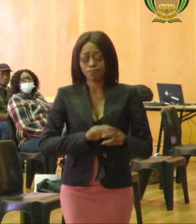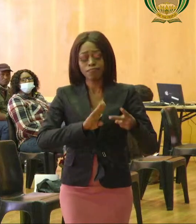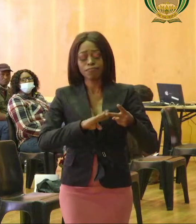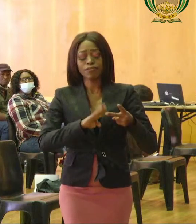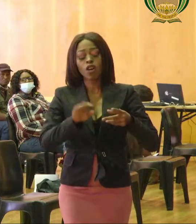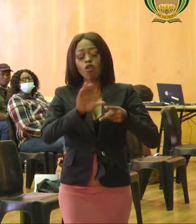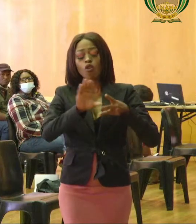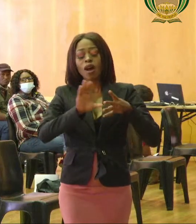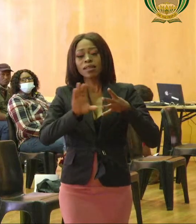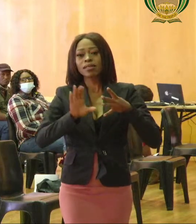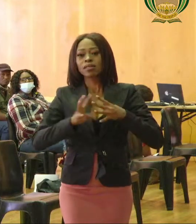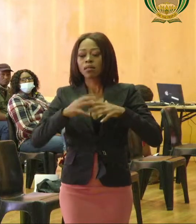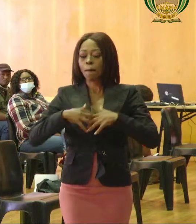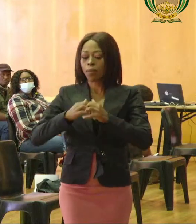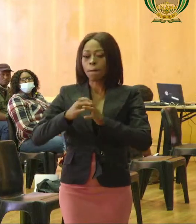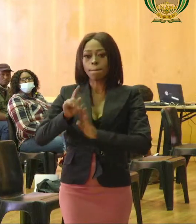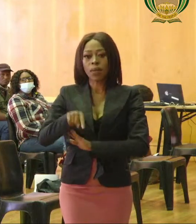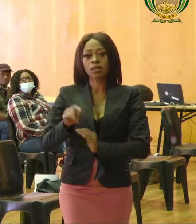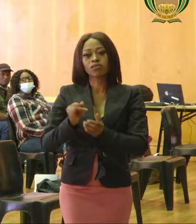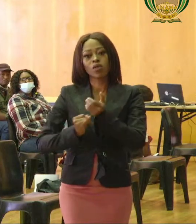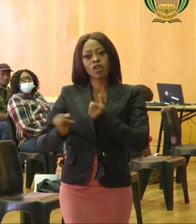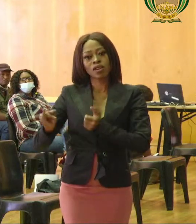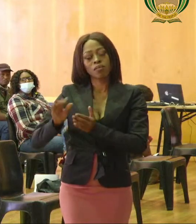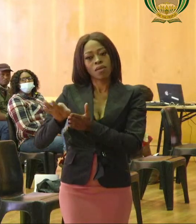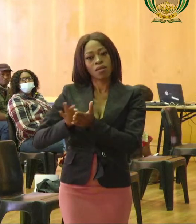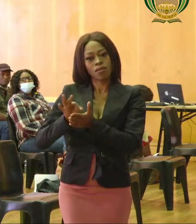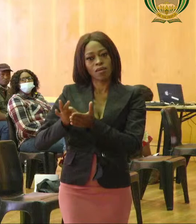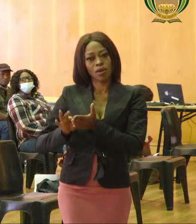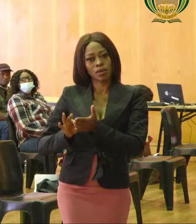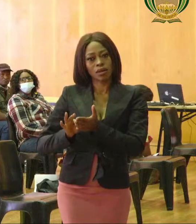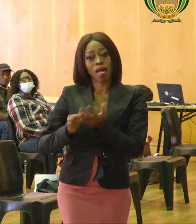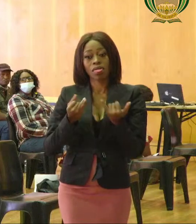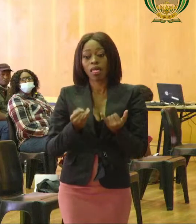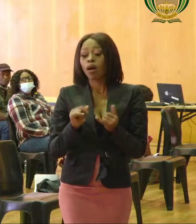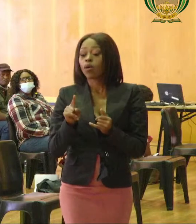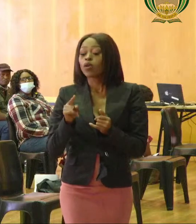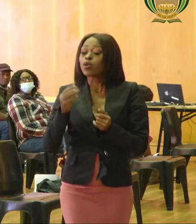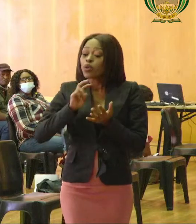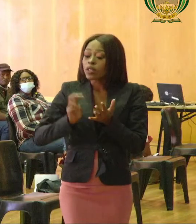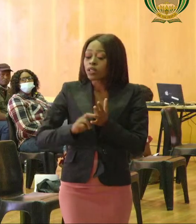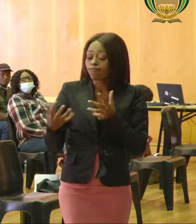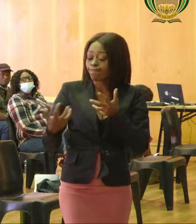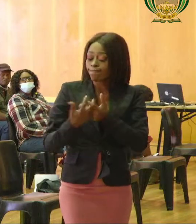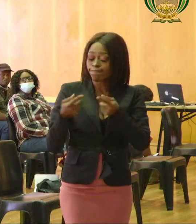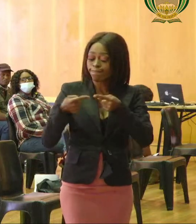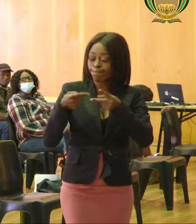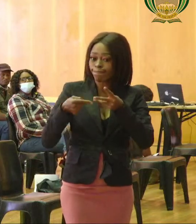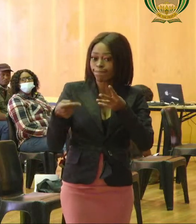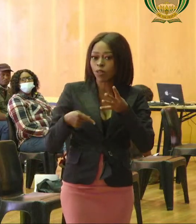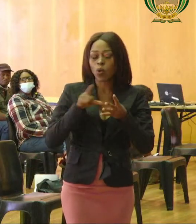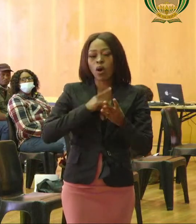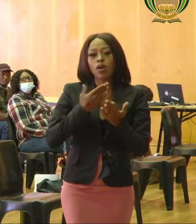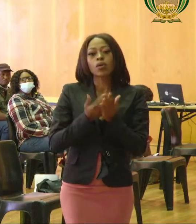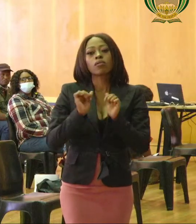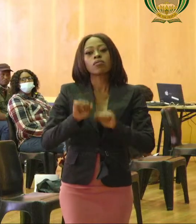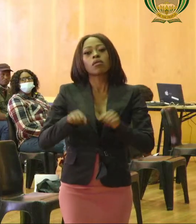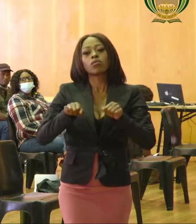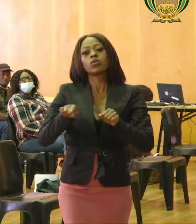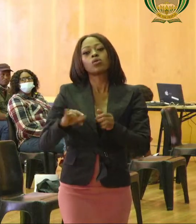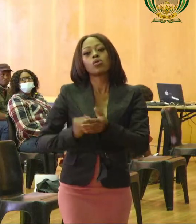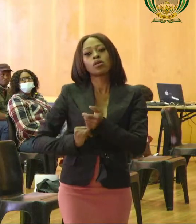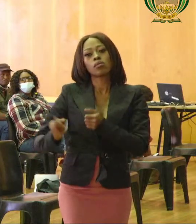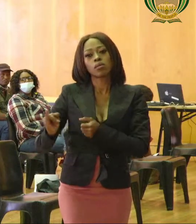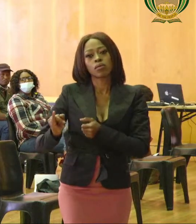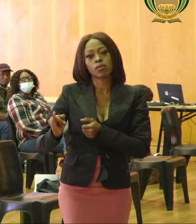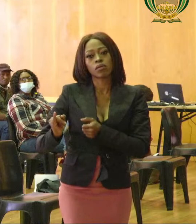bij hierdie independence. Want enige een wil vandaag independent wees. Politieke partijen gebruiken ook